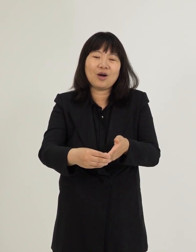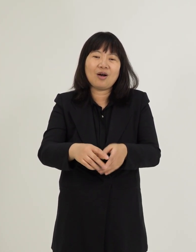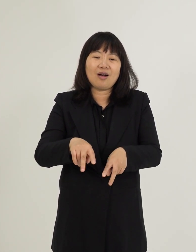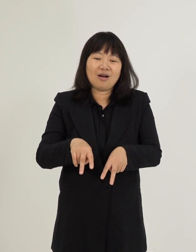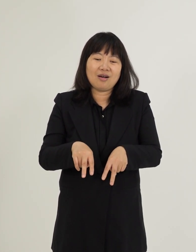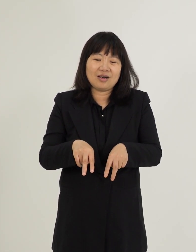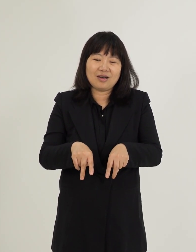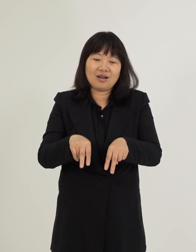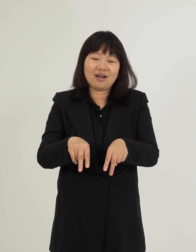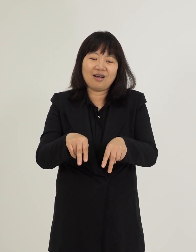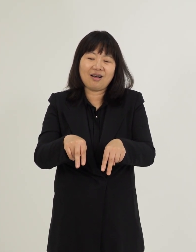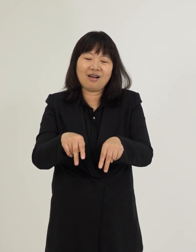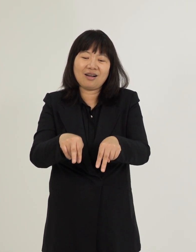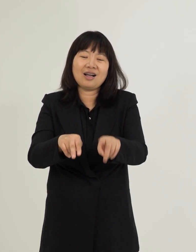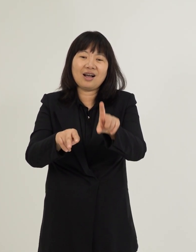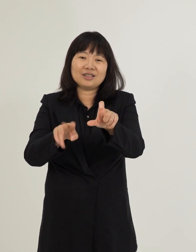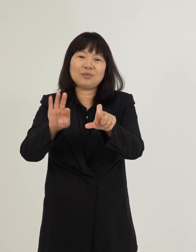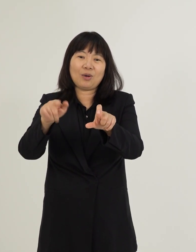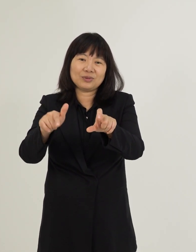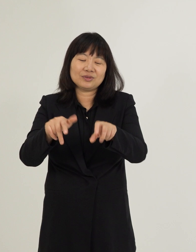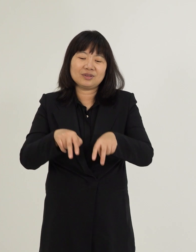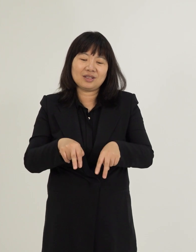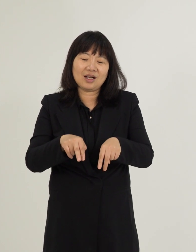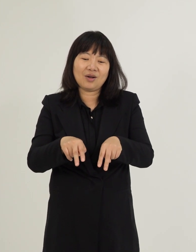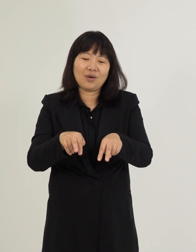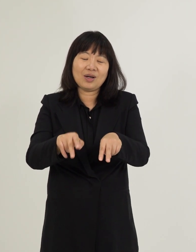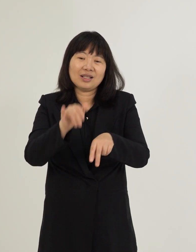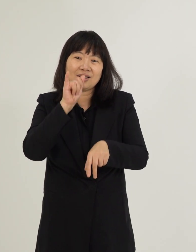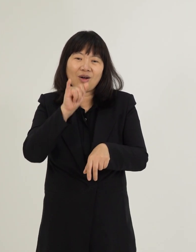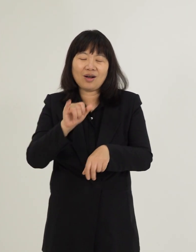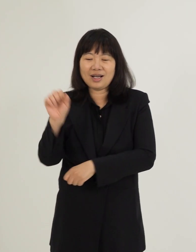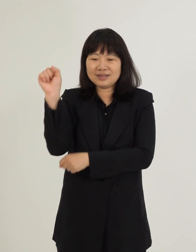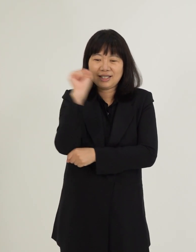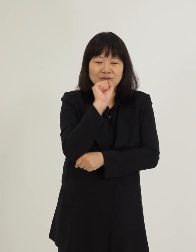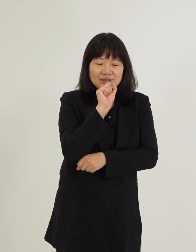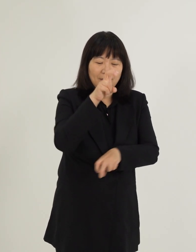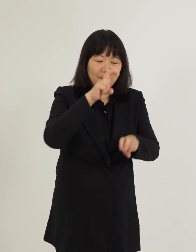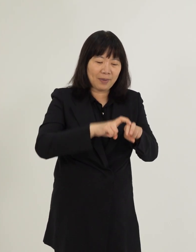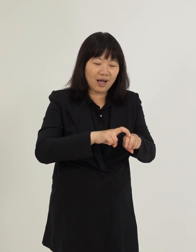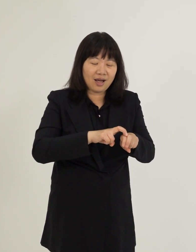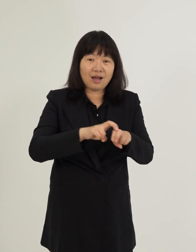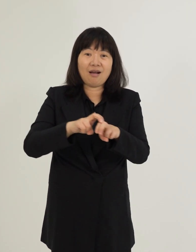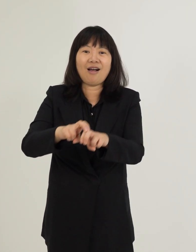길 건너서. 뭐 자동차로 태워가지고 휙 가면